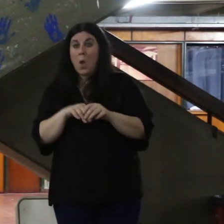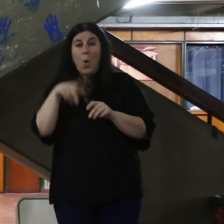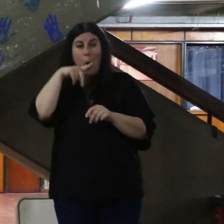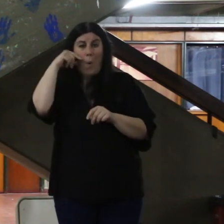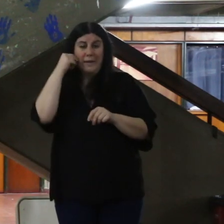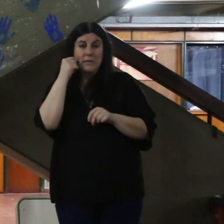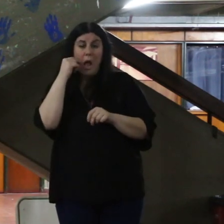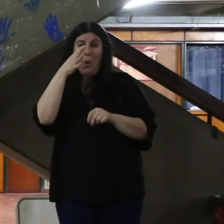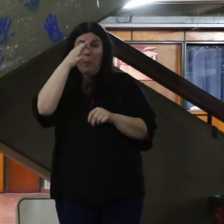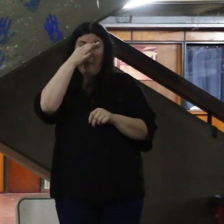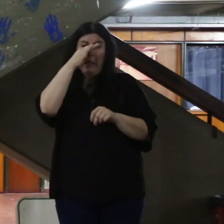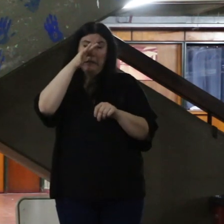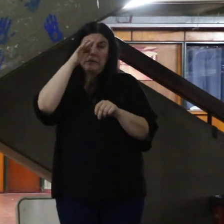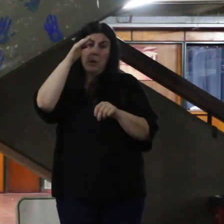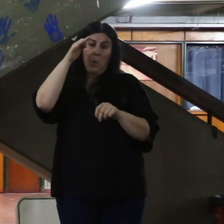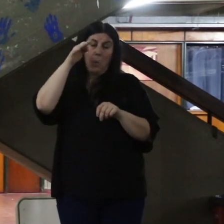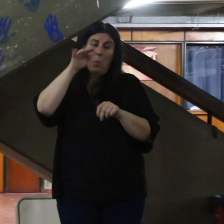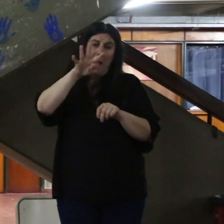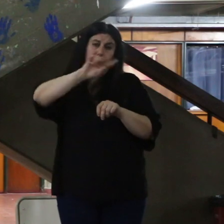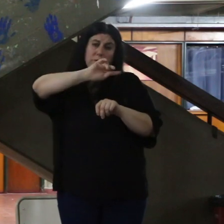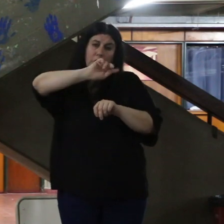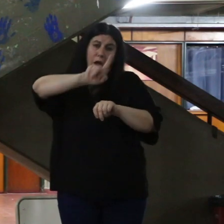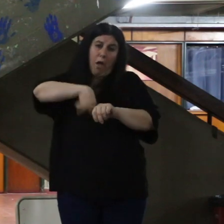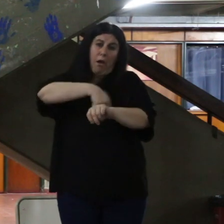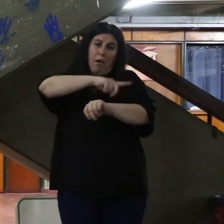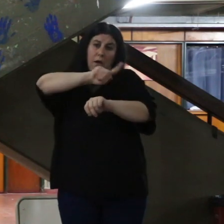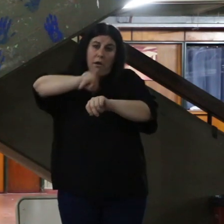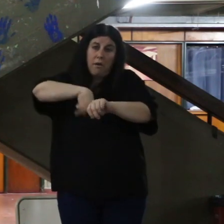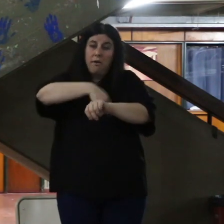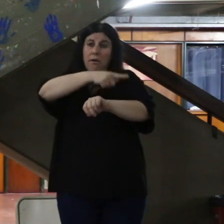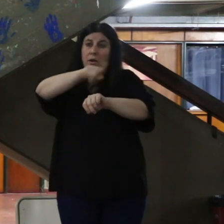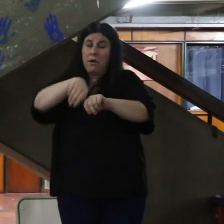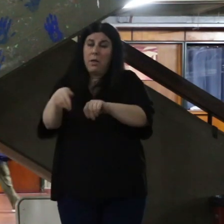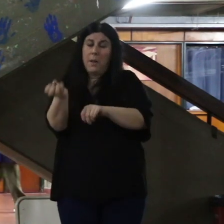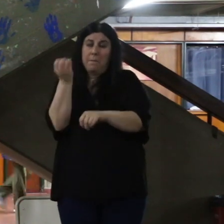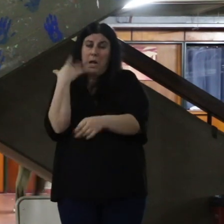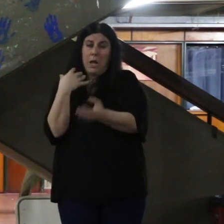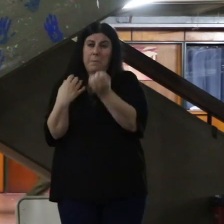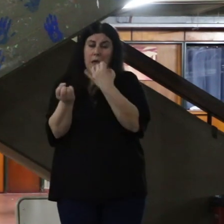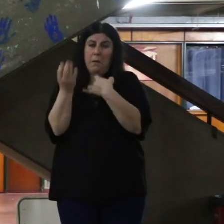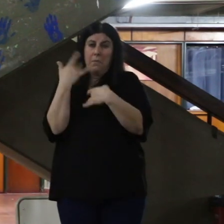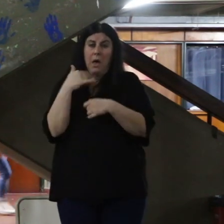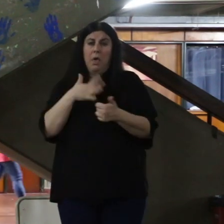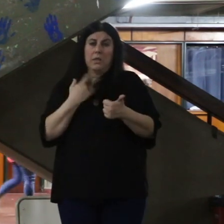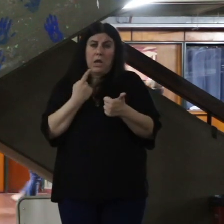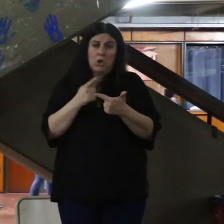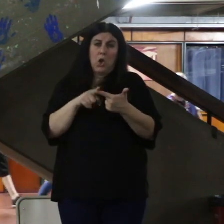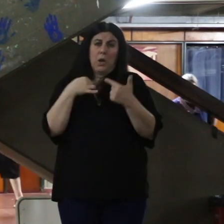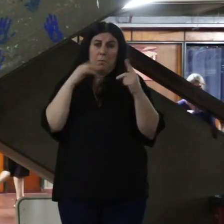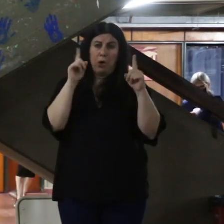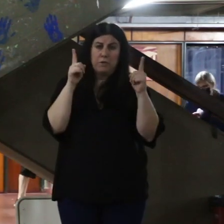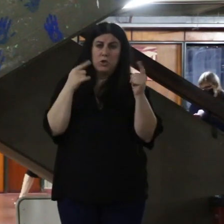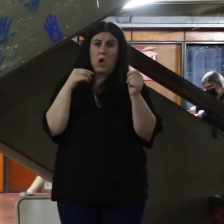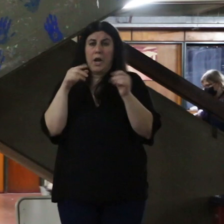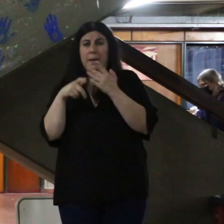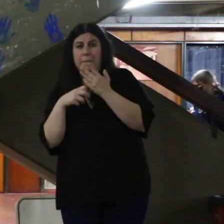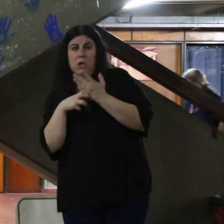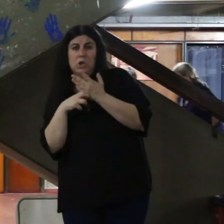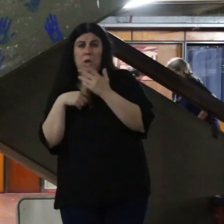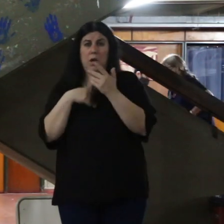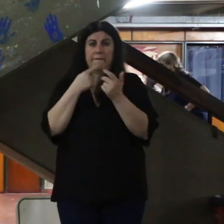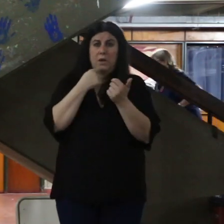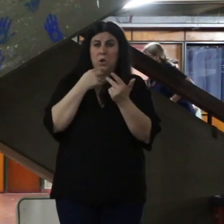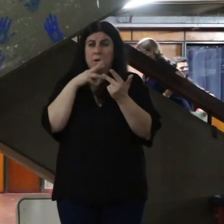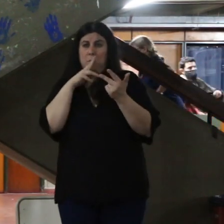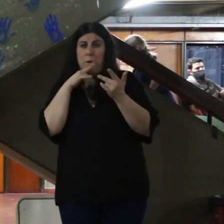día, abierto. Todas las maestras, todos los maestros, todos los profes, todos los directores, las directoras, inspectores,